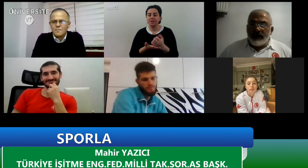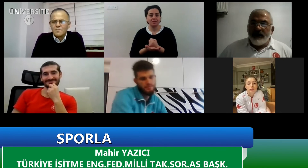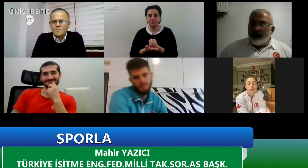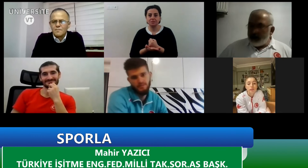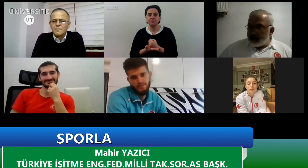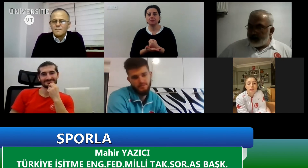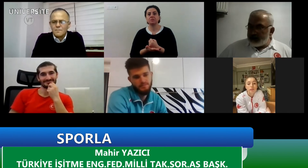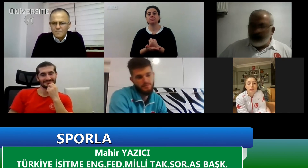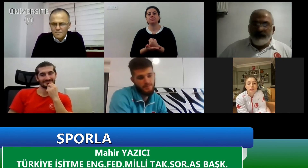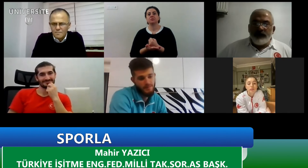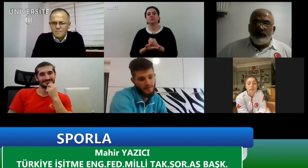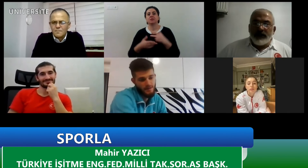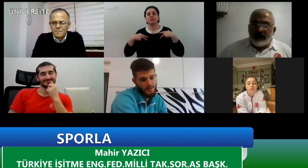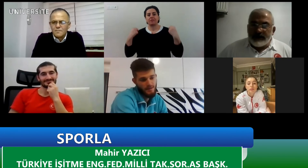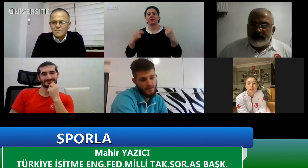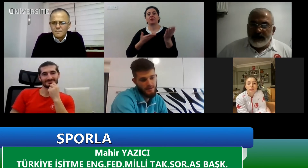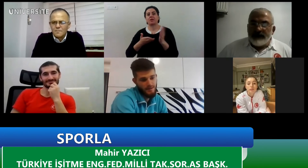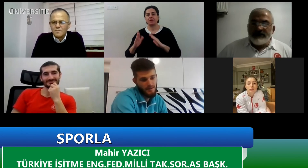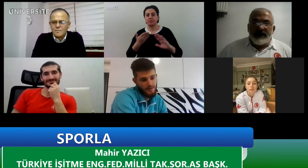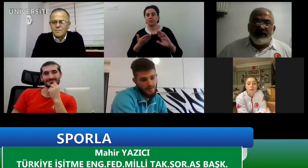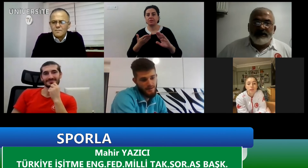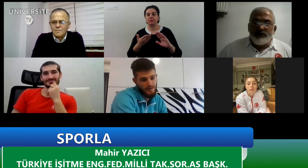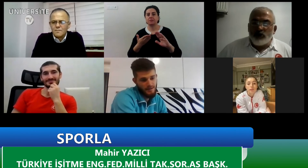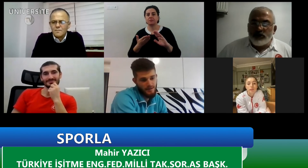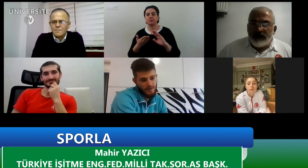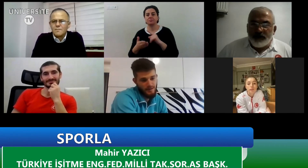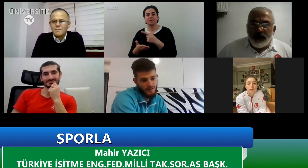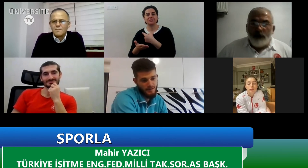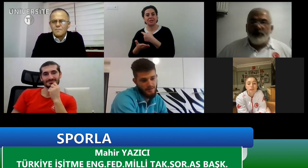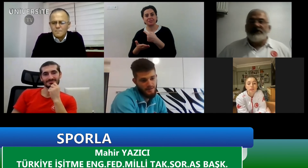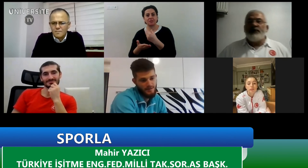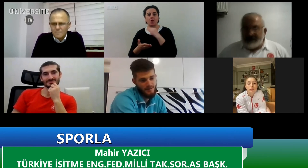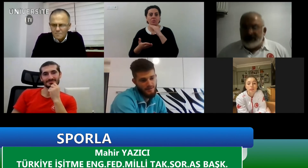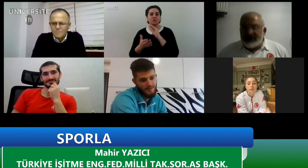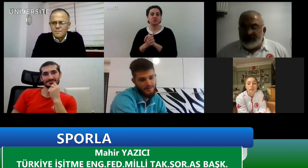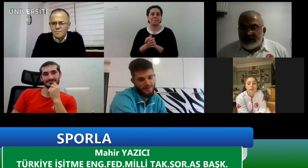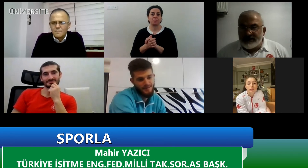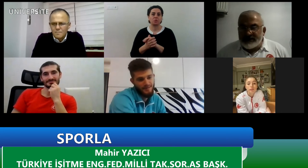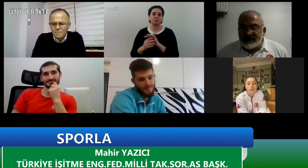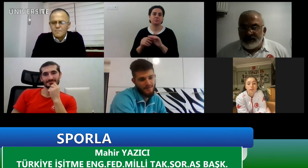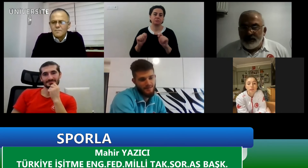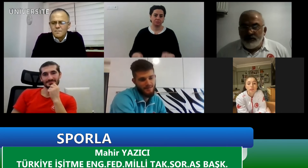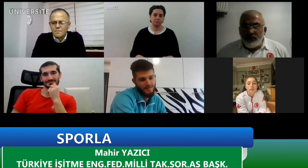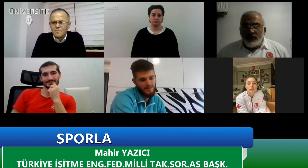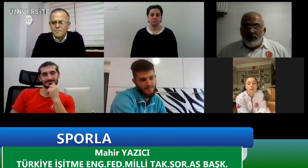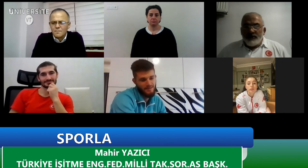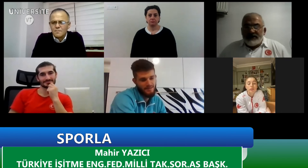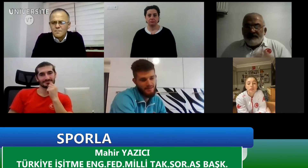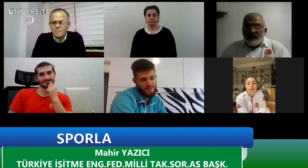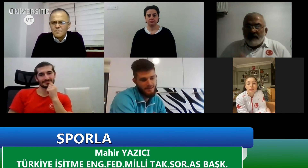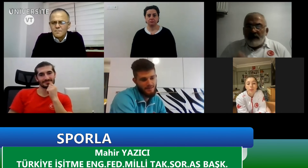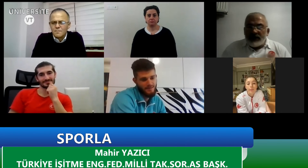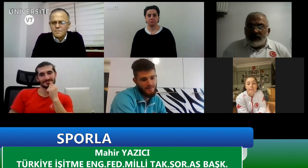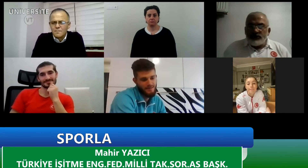parayla tekvando ve karate'de zarar etmiş olsak bile Avrupa Şampiyonası'nı gerçekleştirdik. Bu